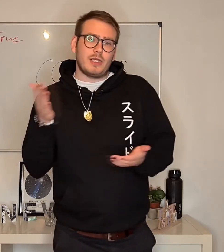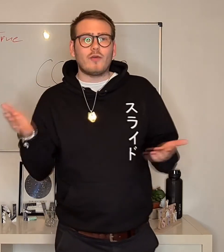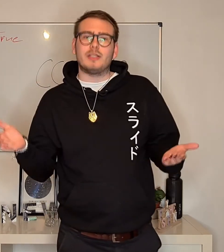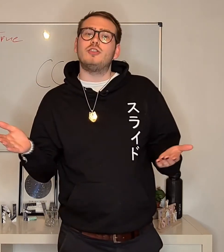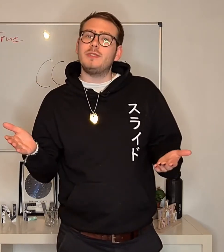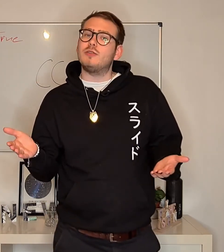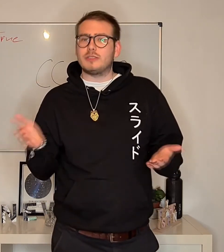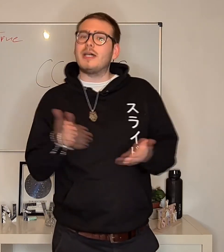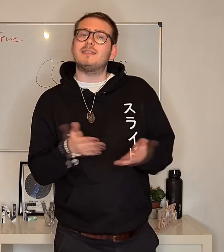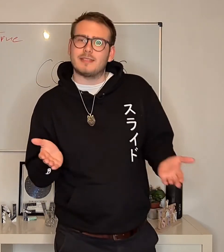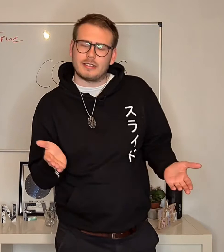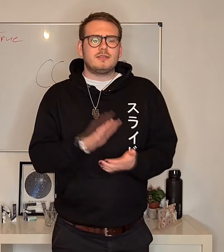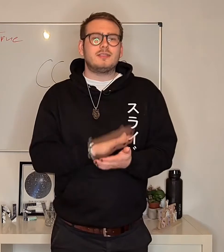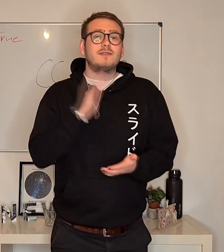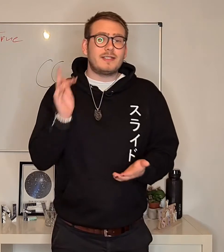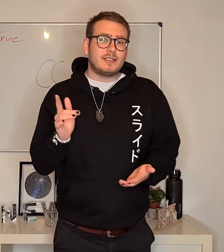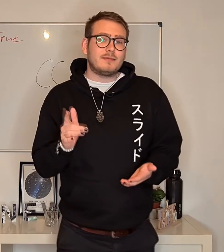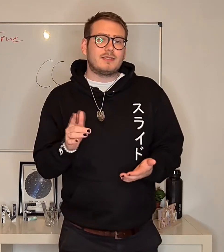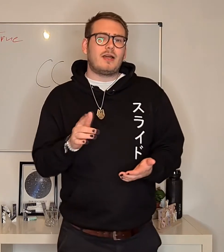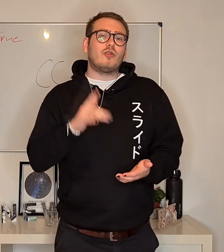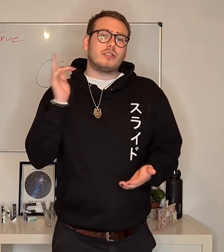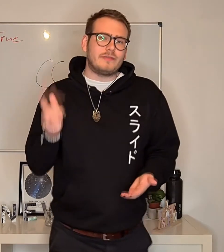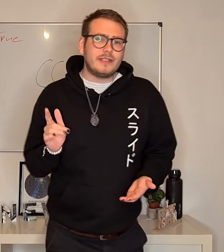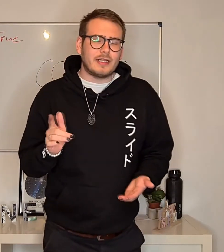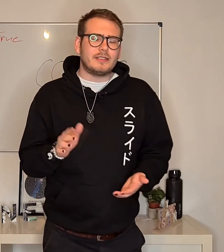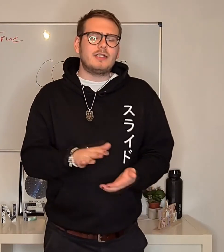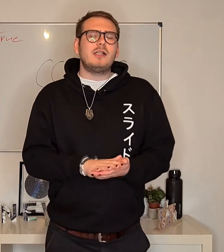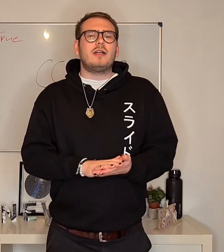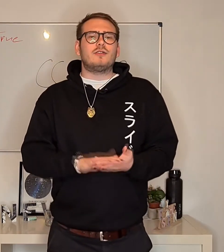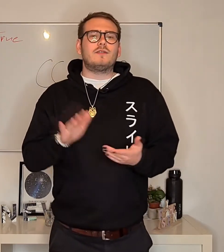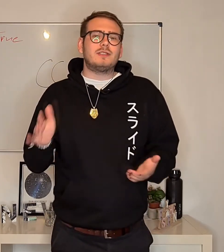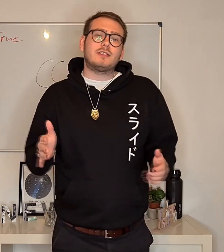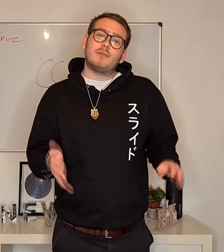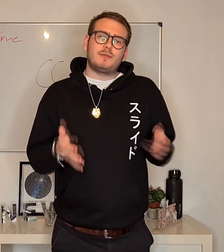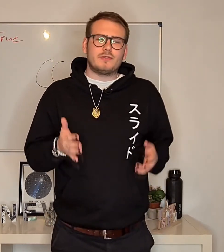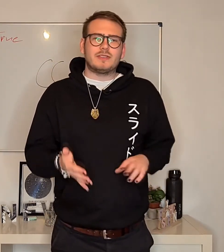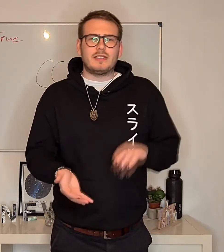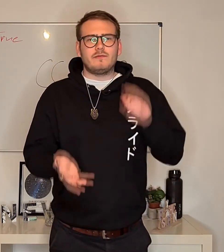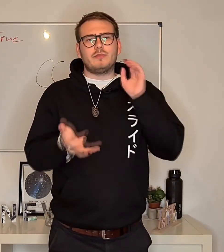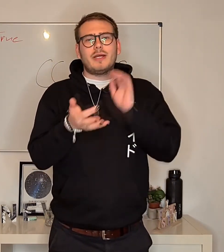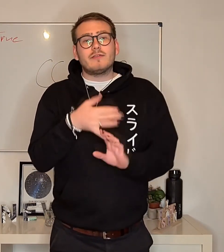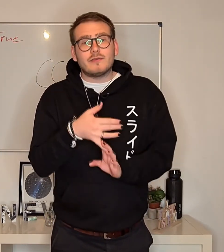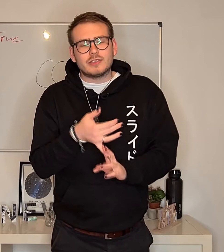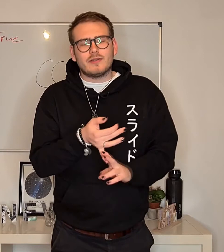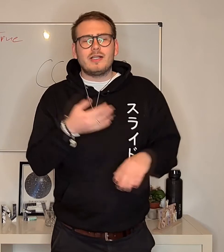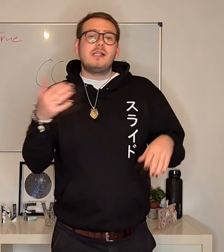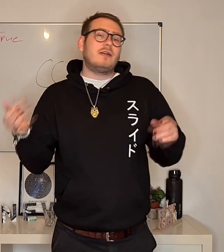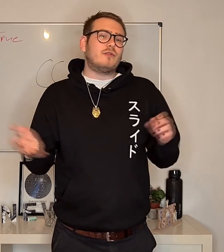auch wirklich spielen und Interesse daran haben. Des Weiteren gibt es auch noch einen Eventkalender. Dort wird es zum Beispiel sowas geben wie Minecraft-Server, wo ihr